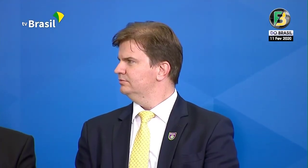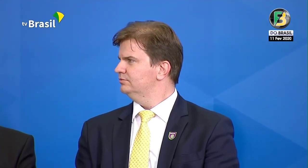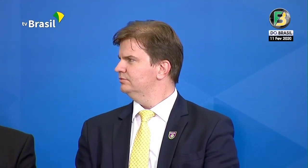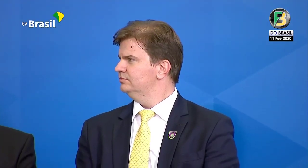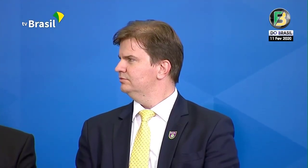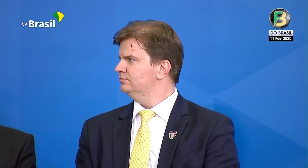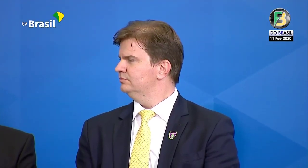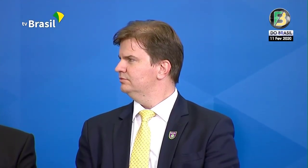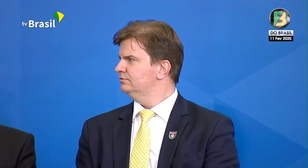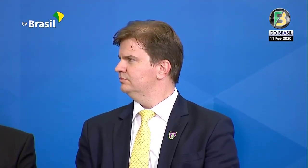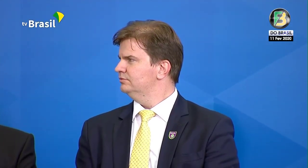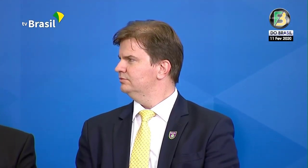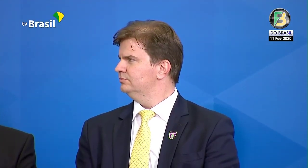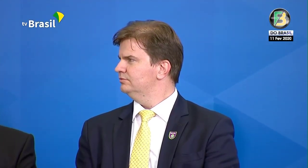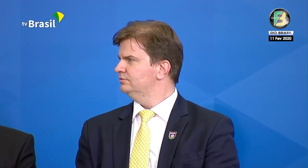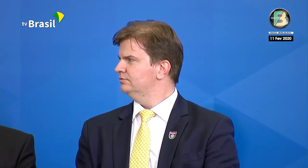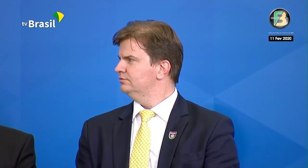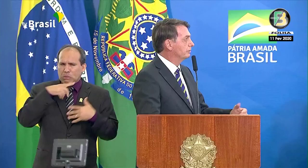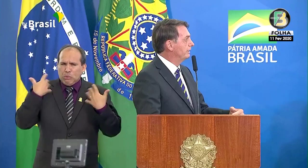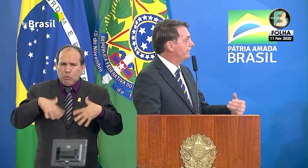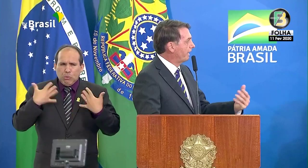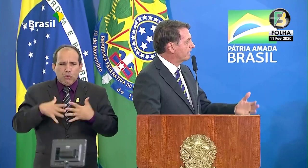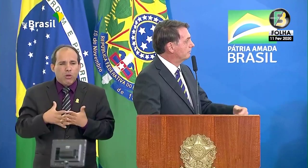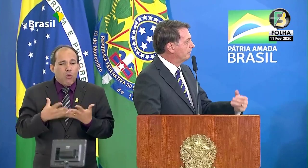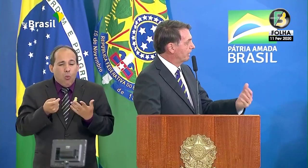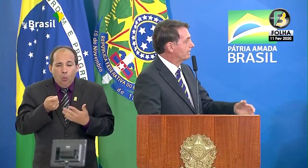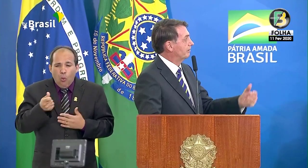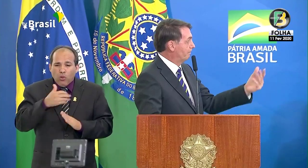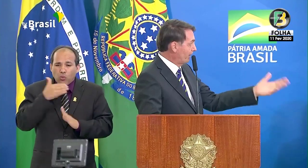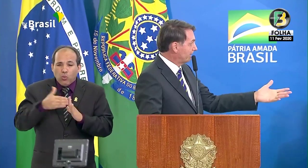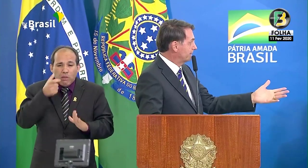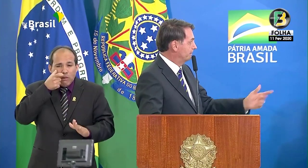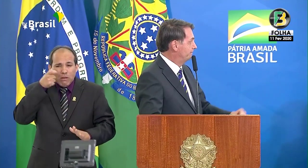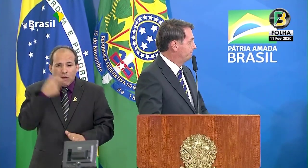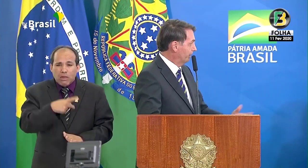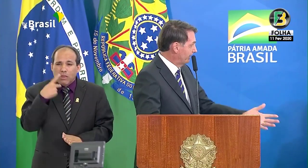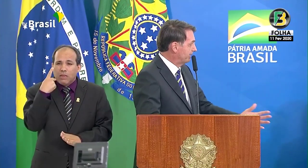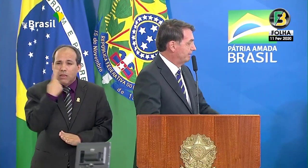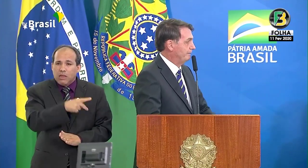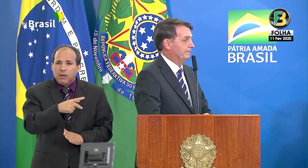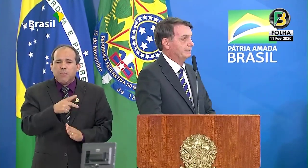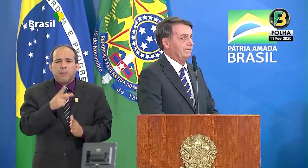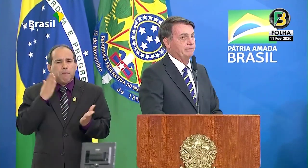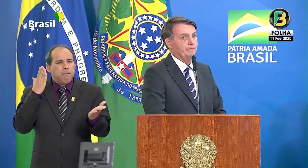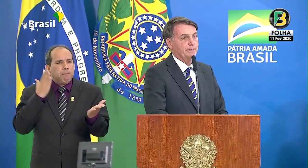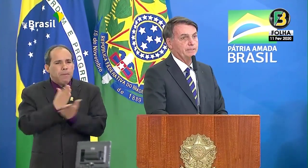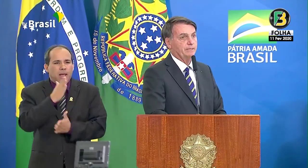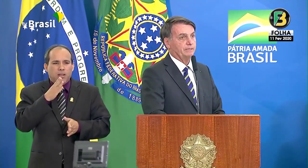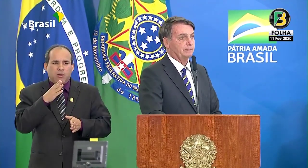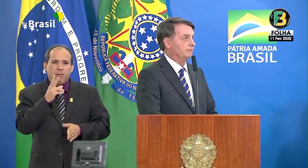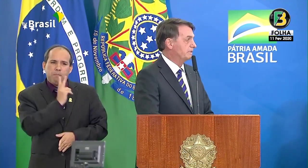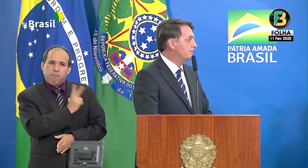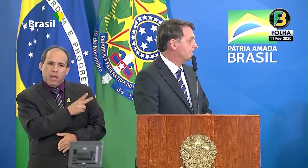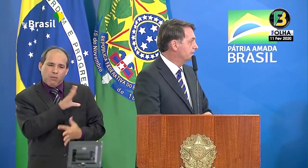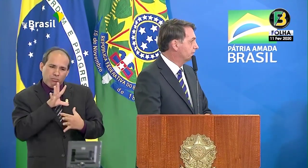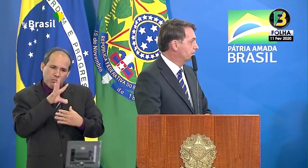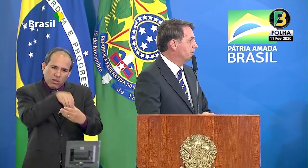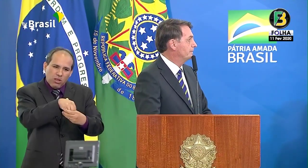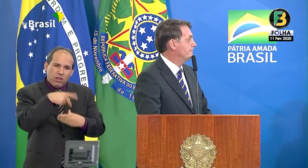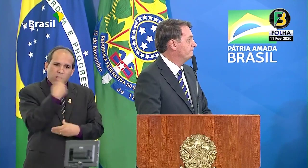muita capilaridade. Quase tudo que interessa a população passa por esse ministério e